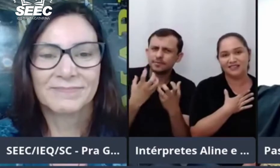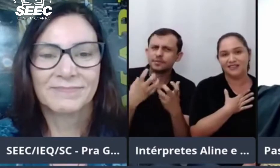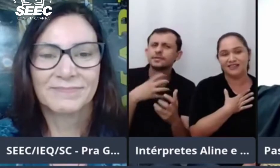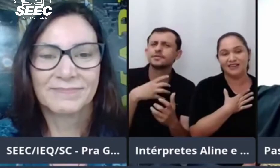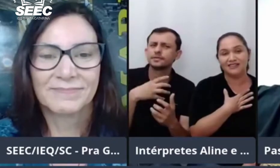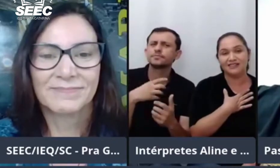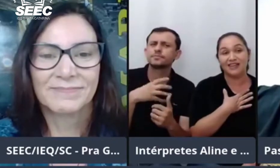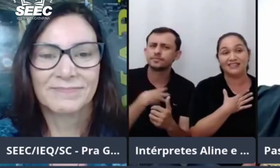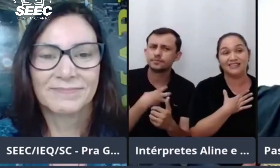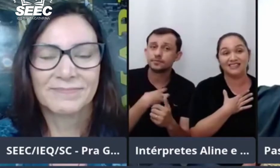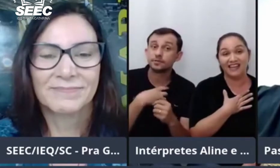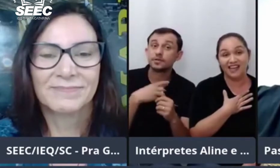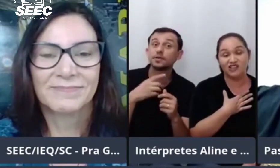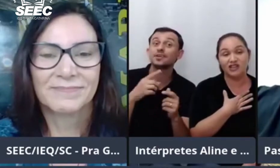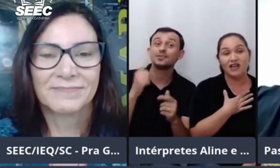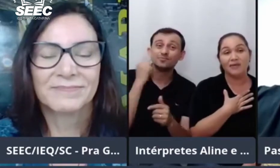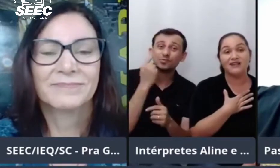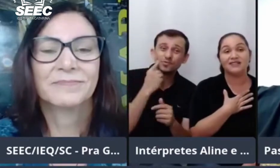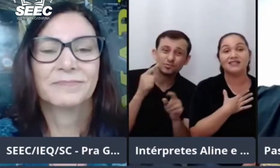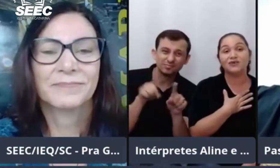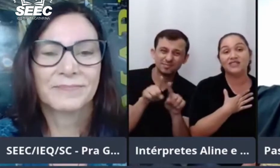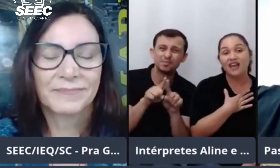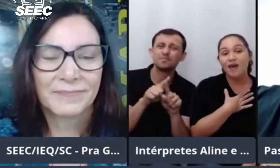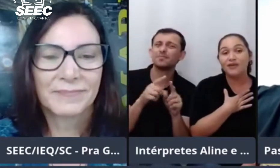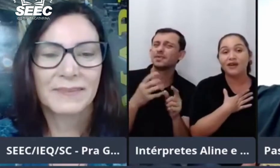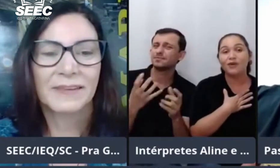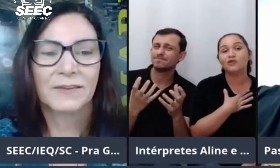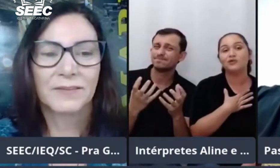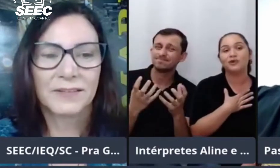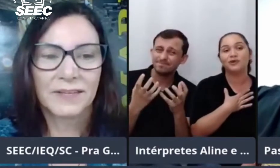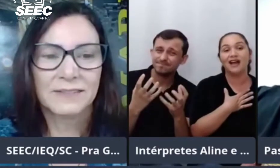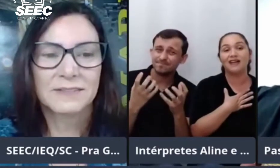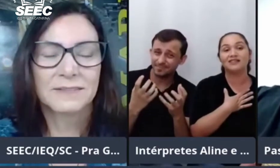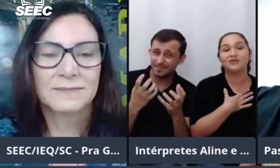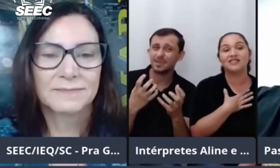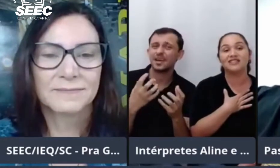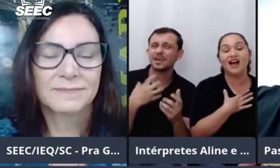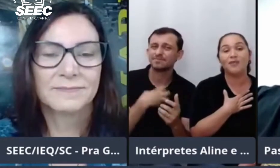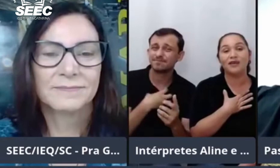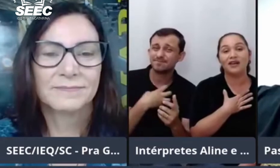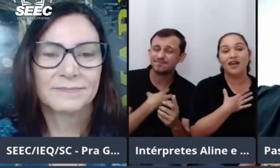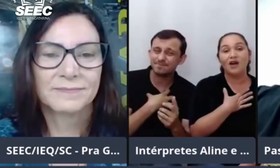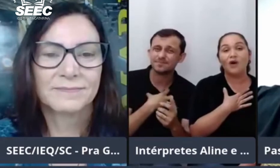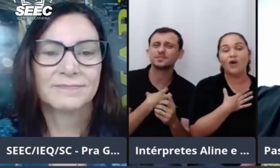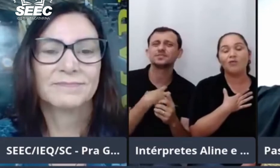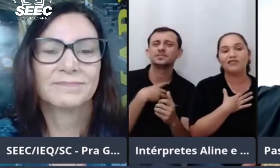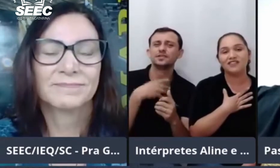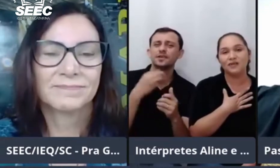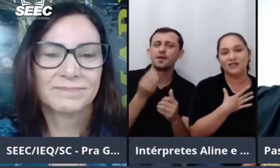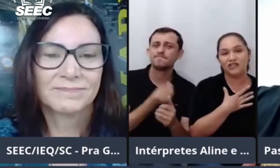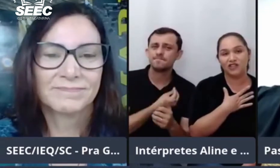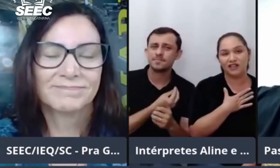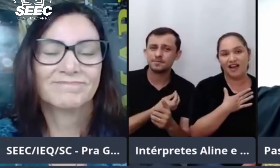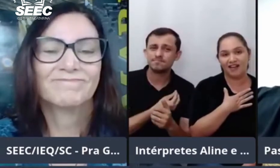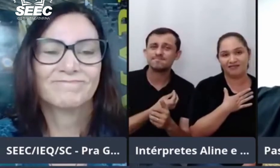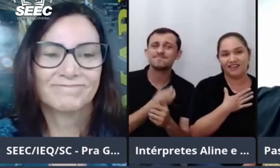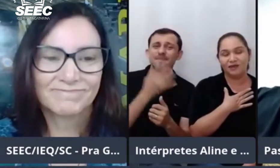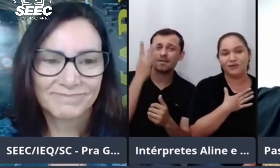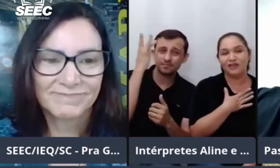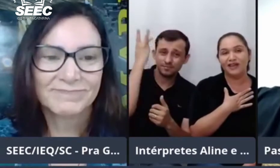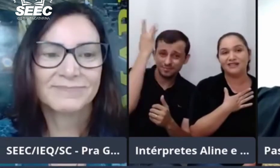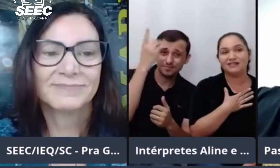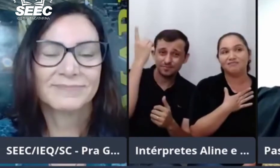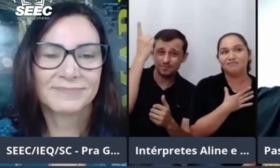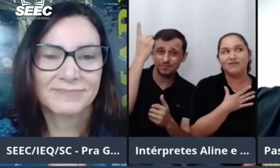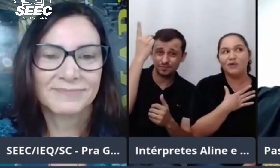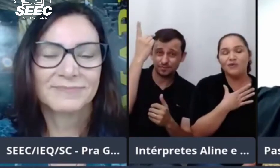neles, assim, que eles têm essa sede, mas eles não sabem aonde procurar, eles não sabem como fazer para se chegar,